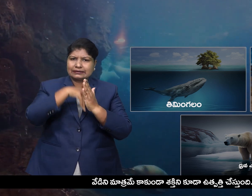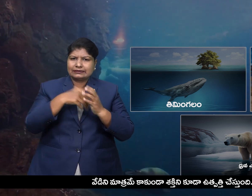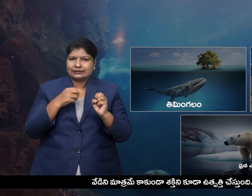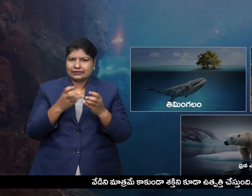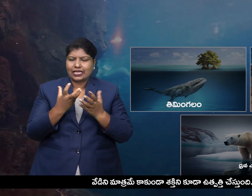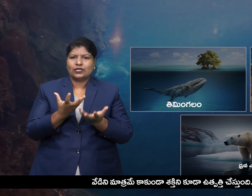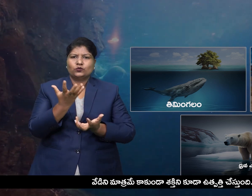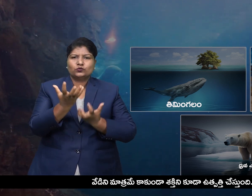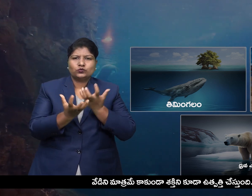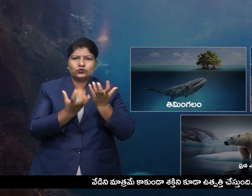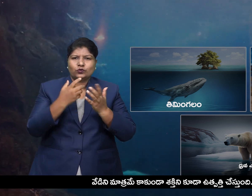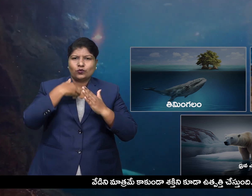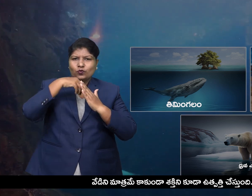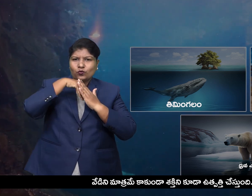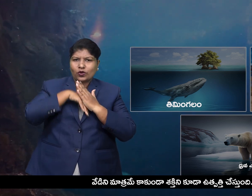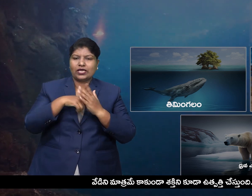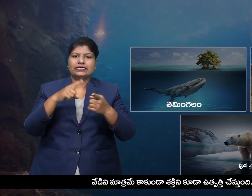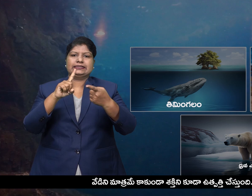చేస్తుంది.